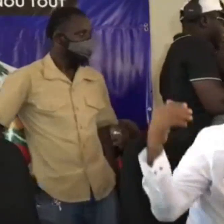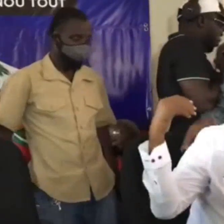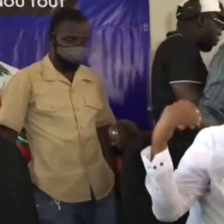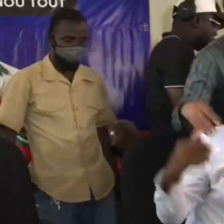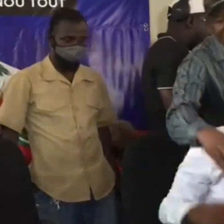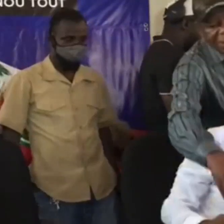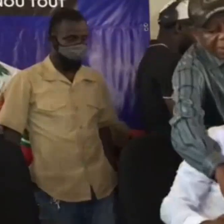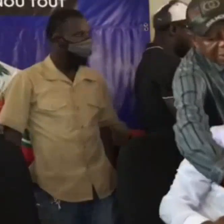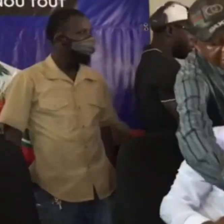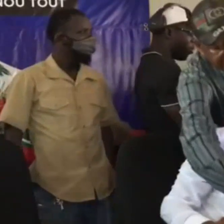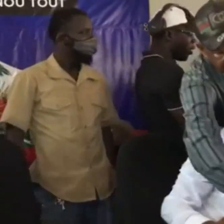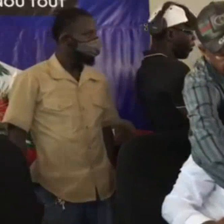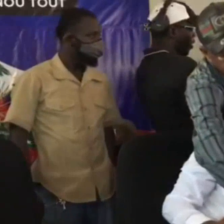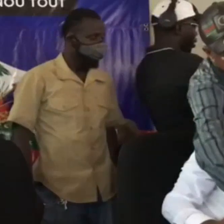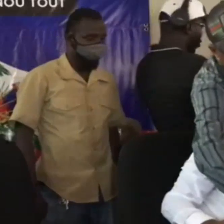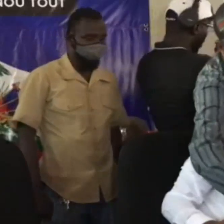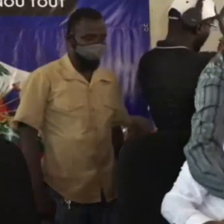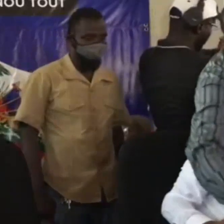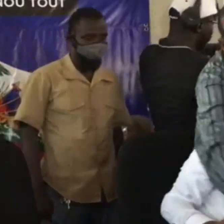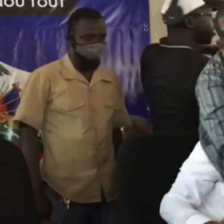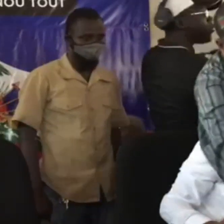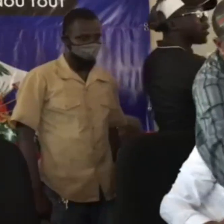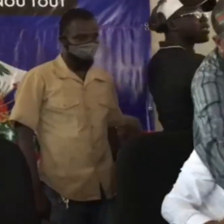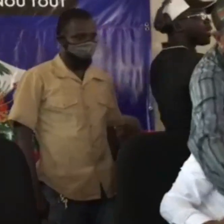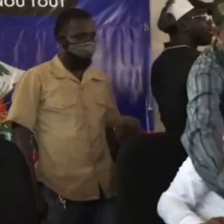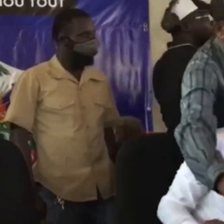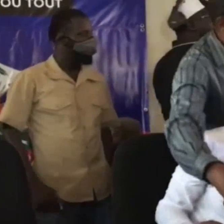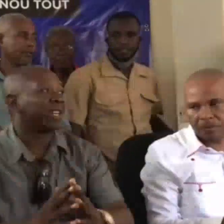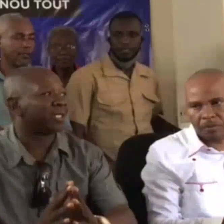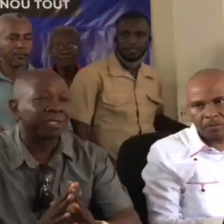Je vais attendre le professeur Delon et puis après ça, le ministre.